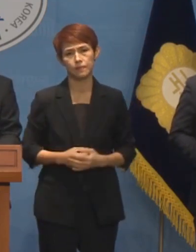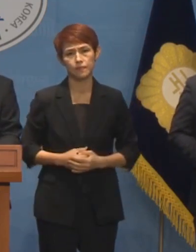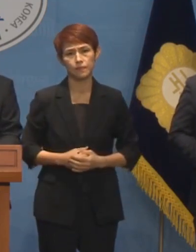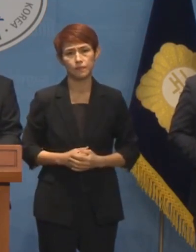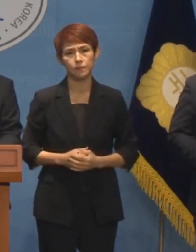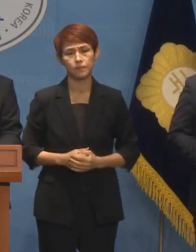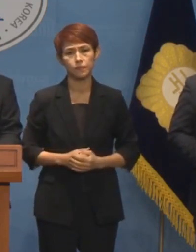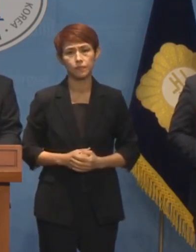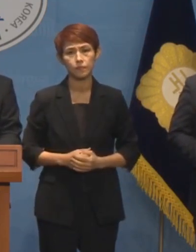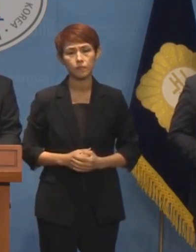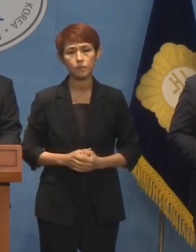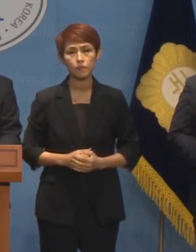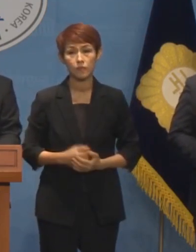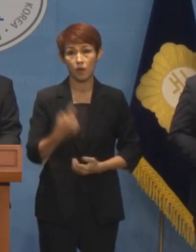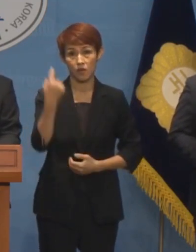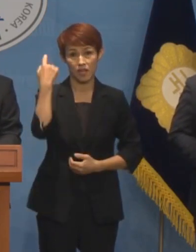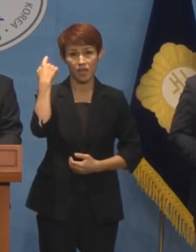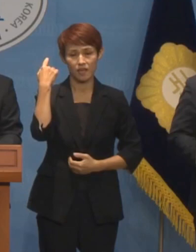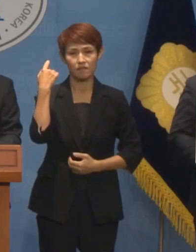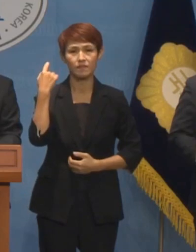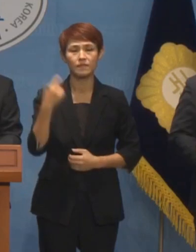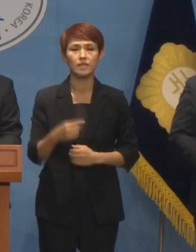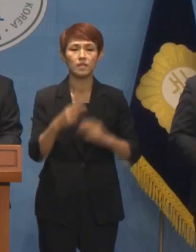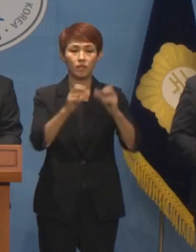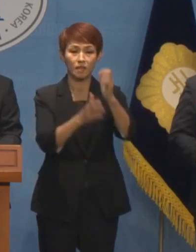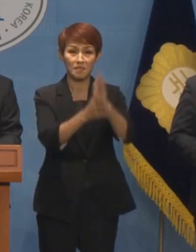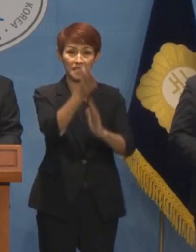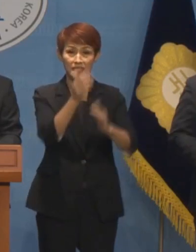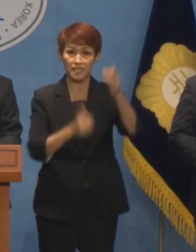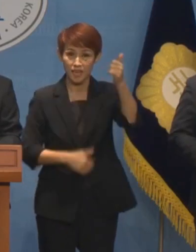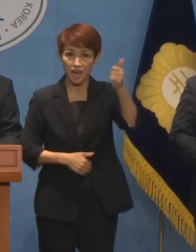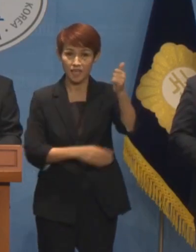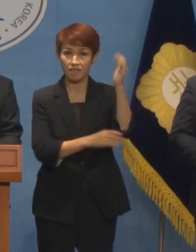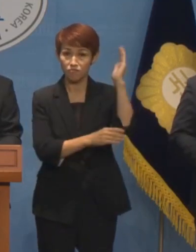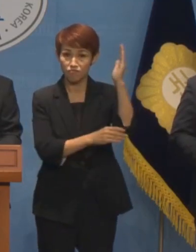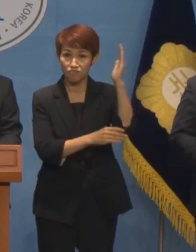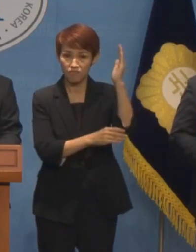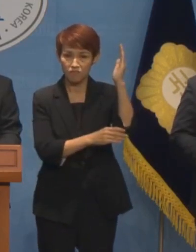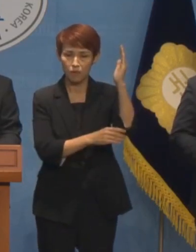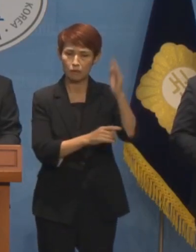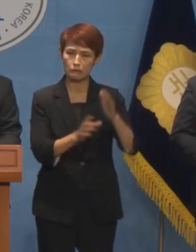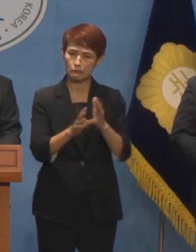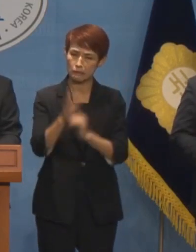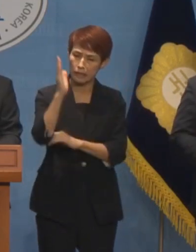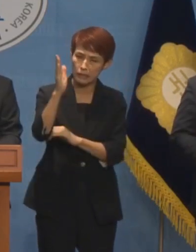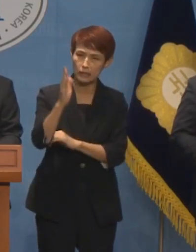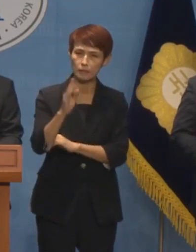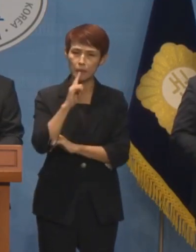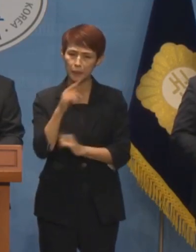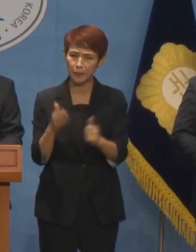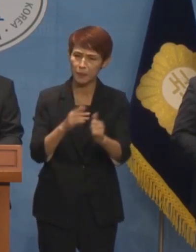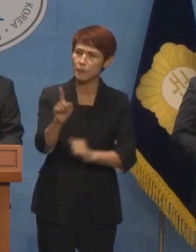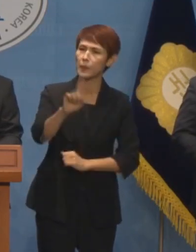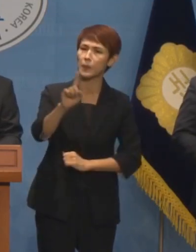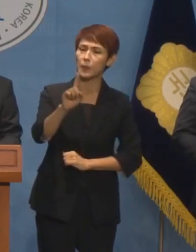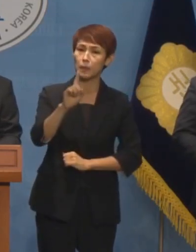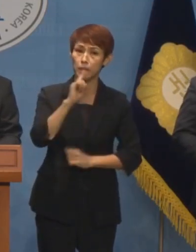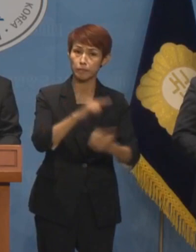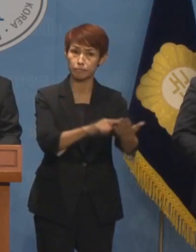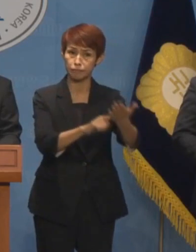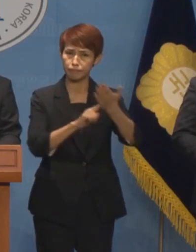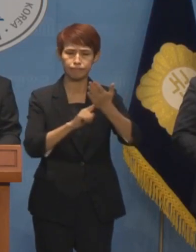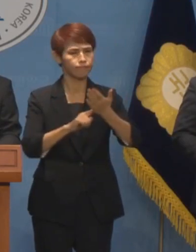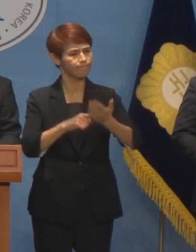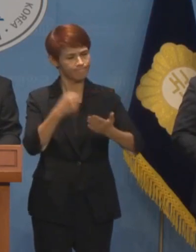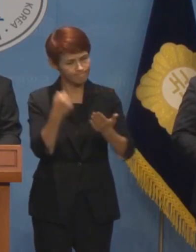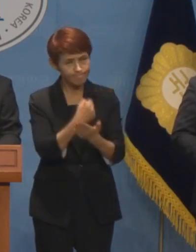있습니다. 어제 신상진 성남시장이 말한 괴담, 선동이라는 표현은 매우